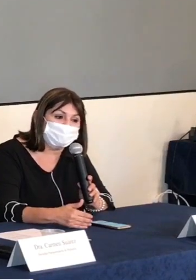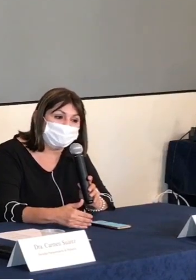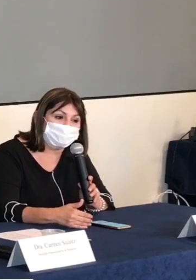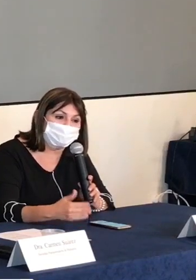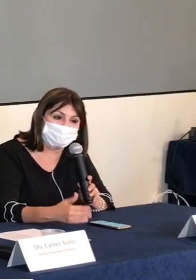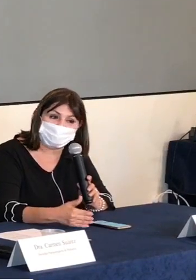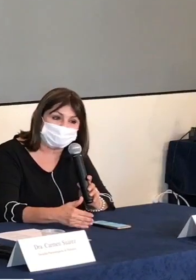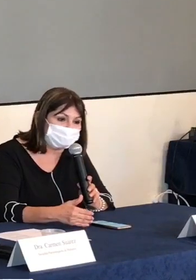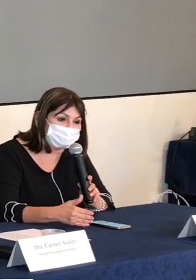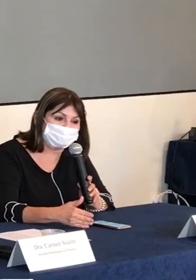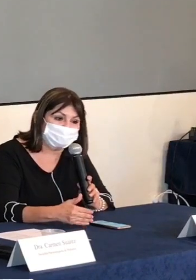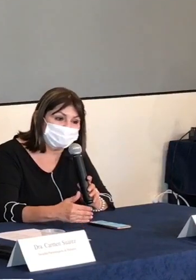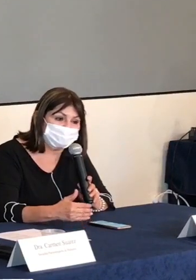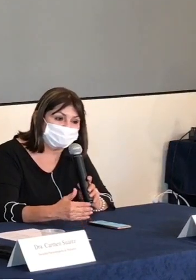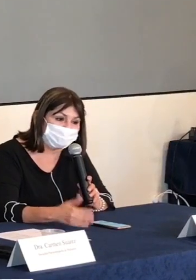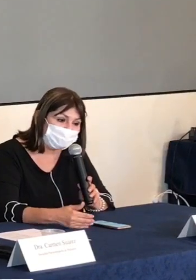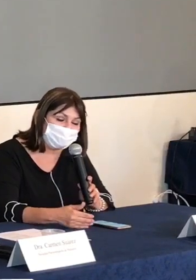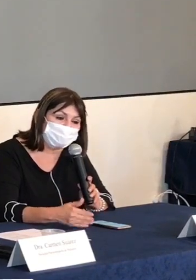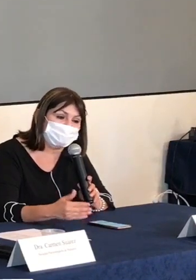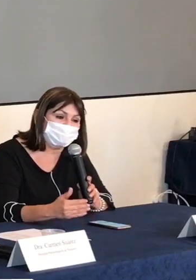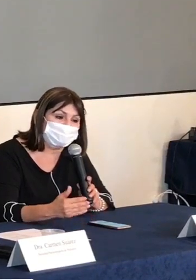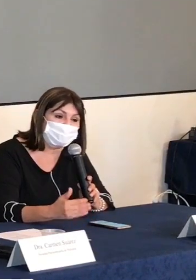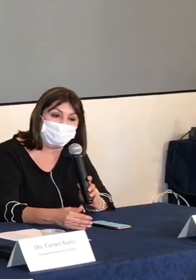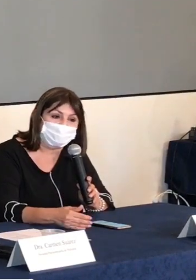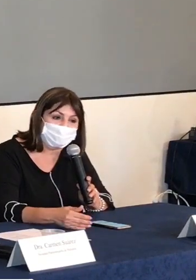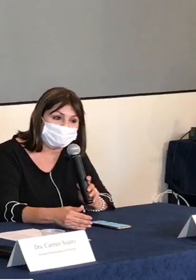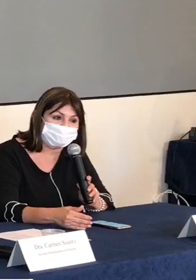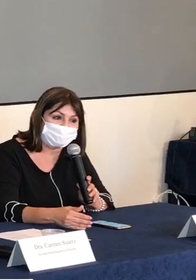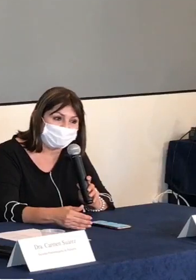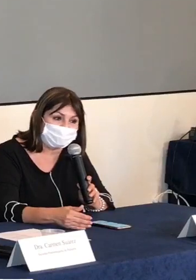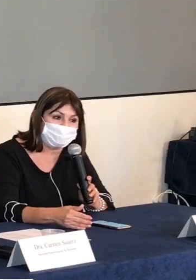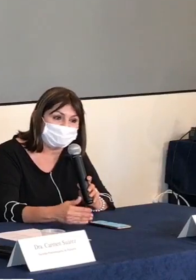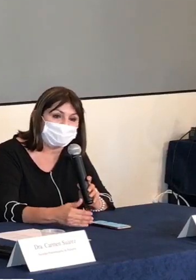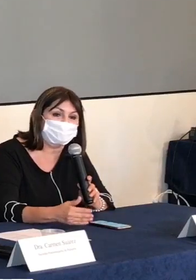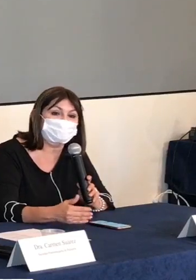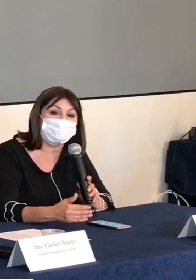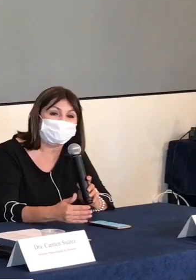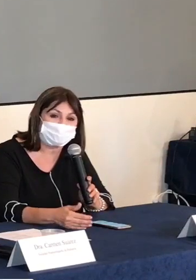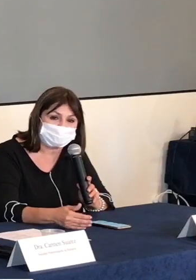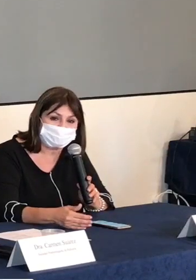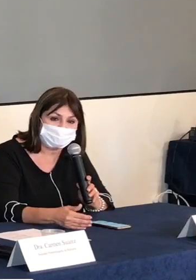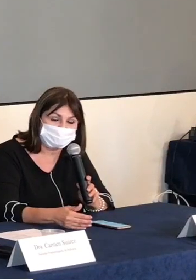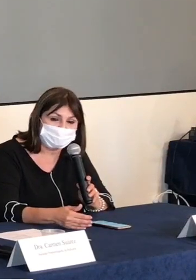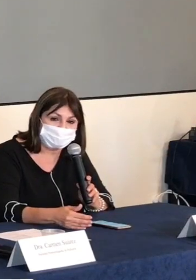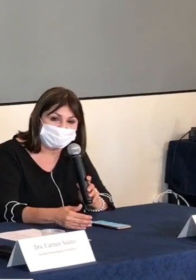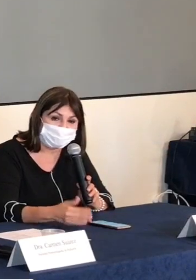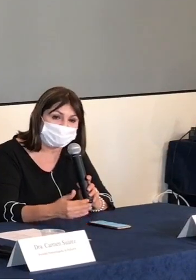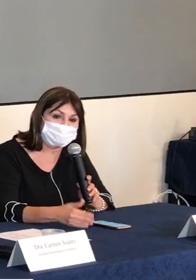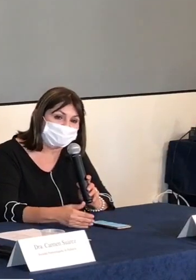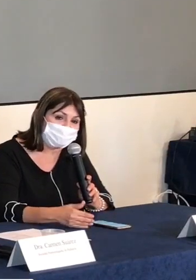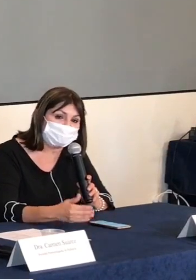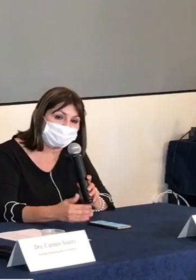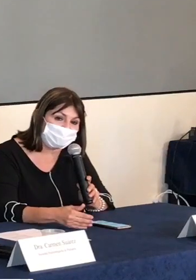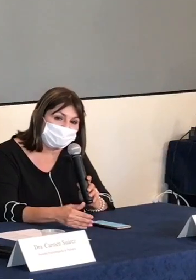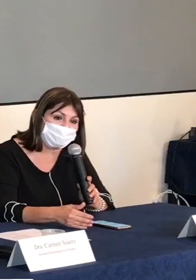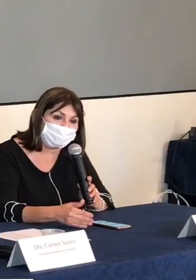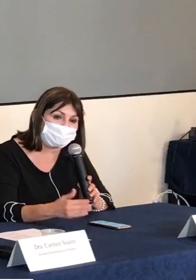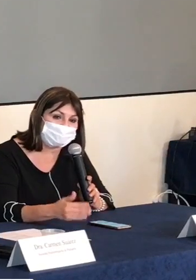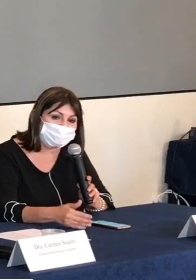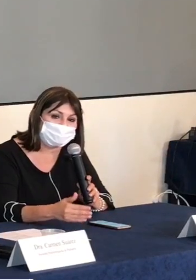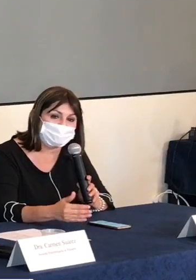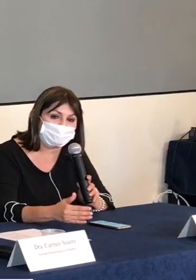aseguremos que nuestros niños y jóvenes tengan la oportunidad de recibir esta